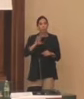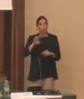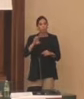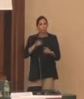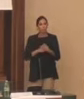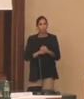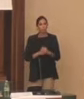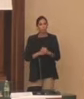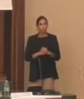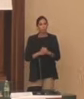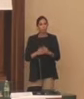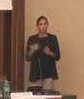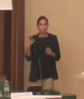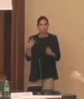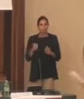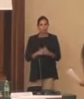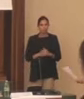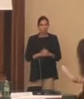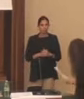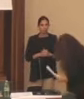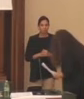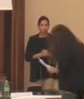ci colleghiamo con Pier Corri. Grazie.